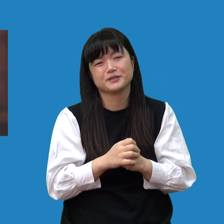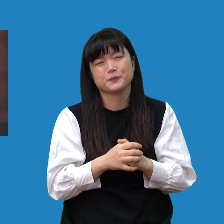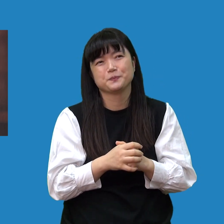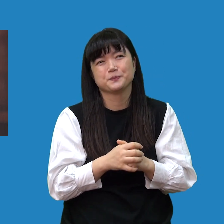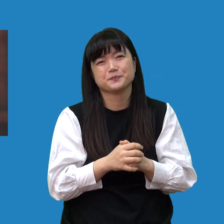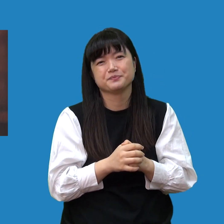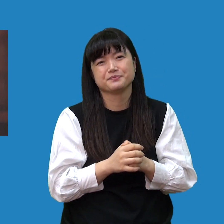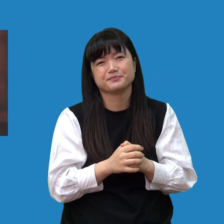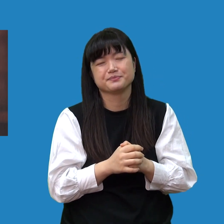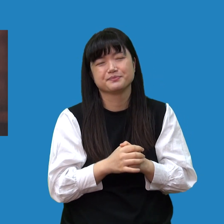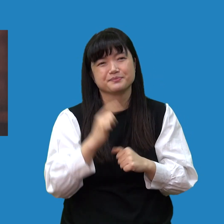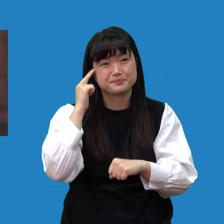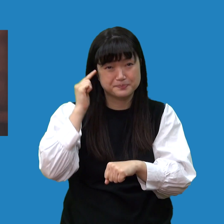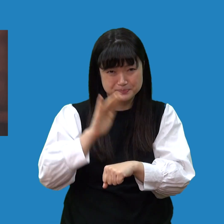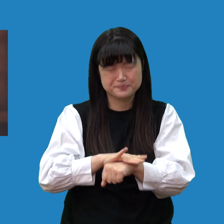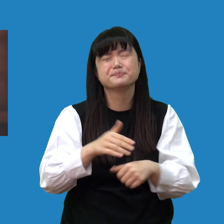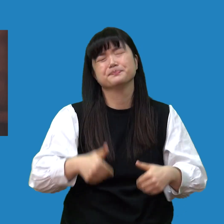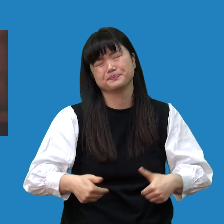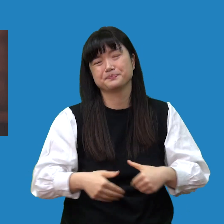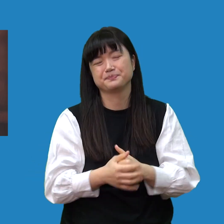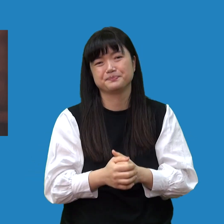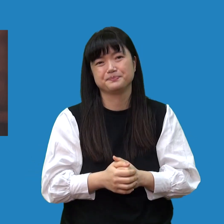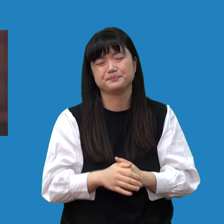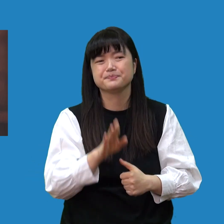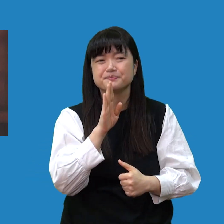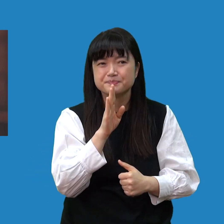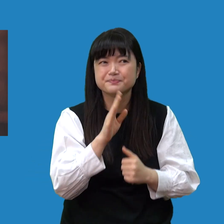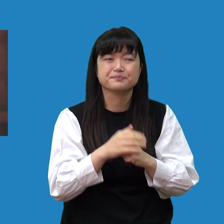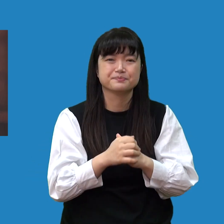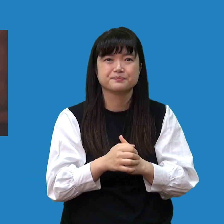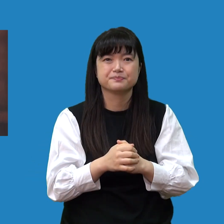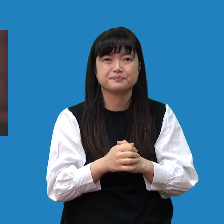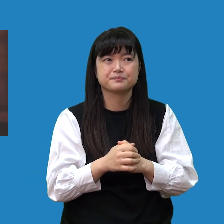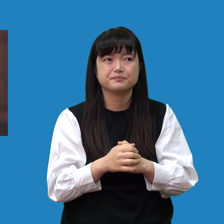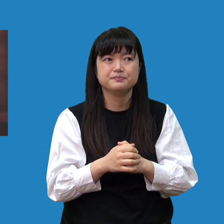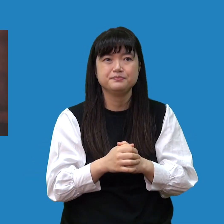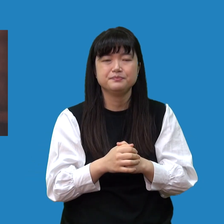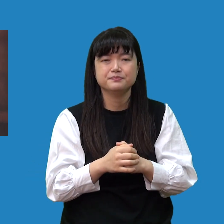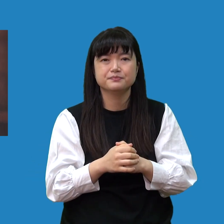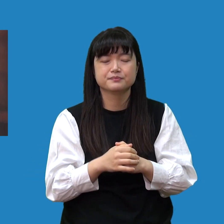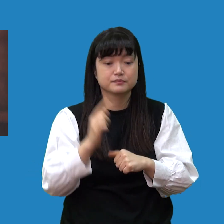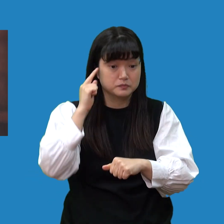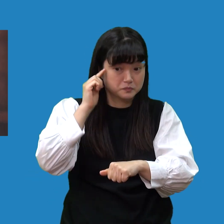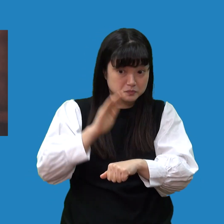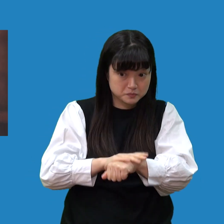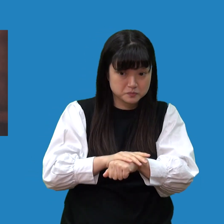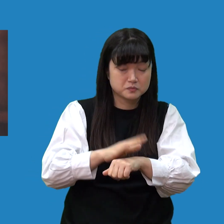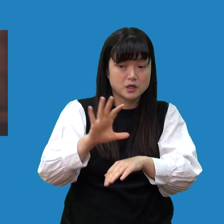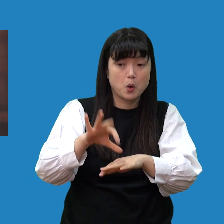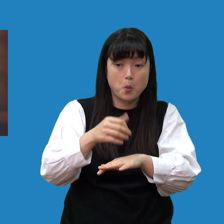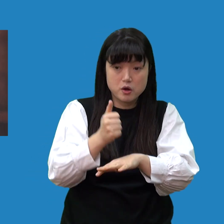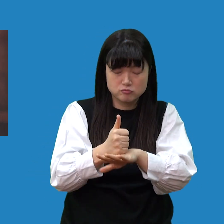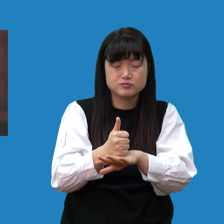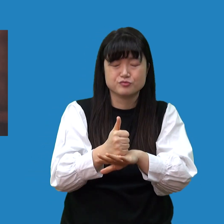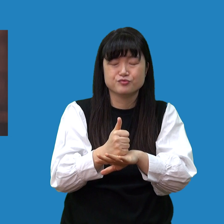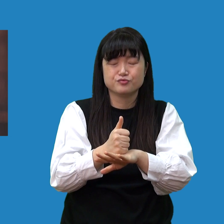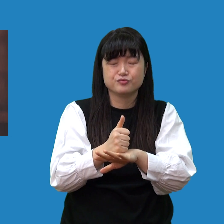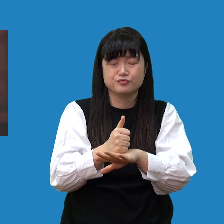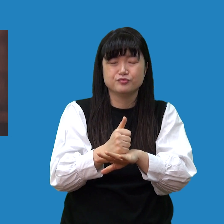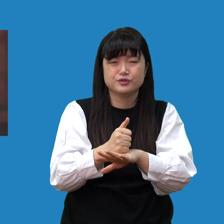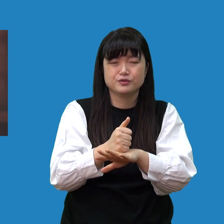네. 이 지혜가 필요해요. 그렇습니다. 그래서 솔로몬 왕국의